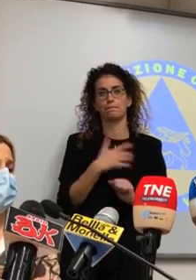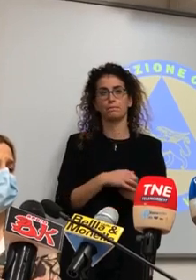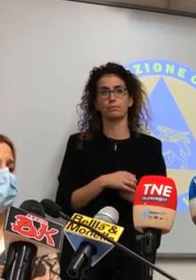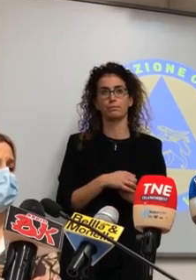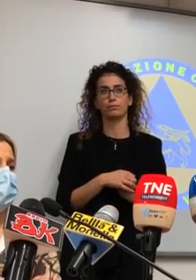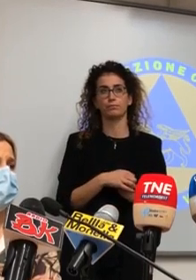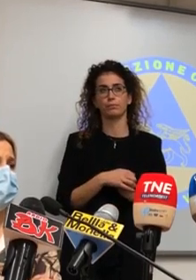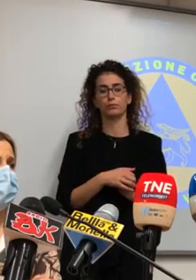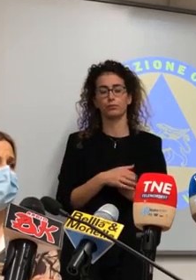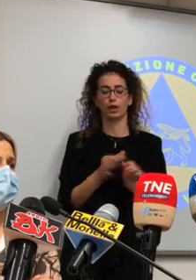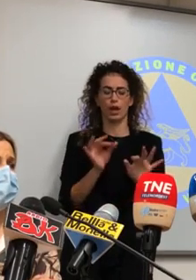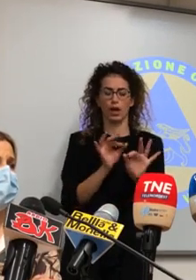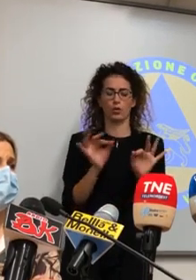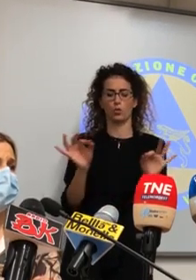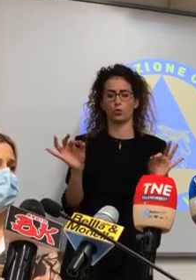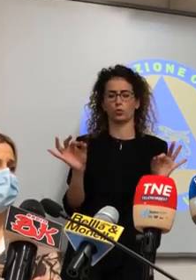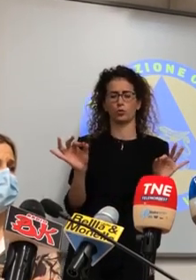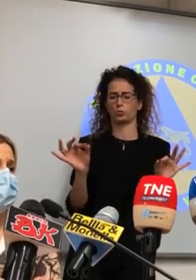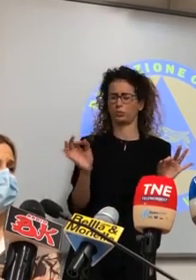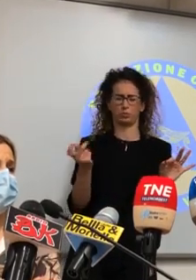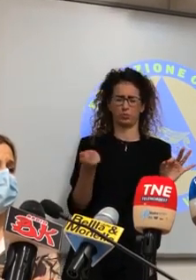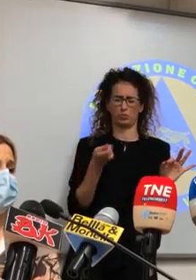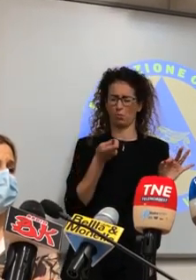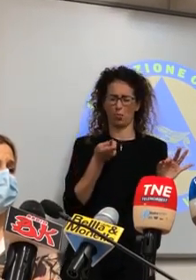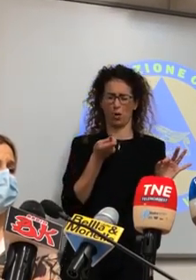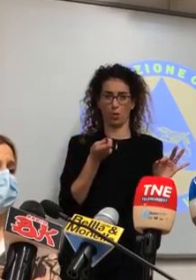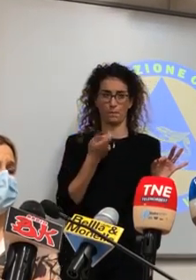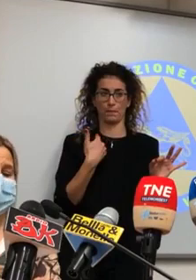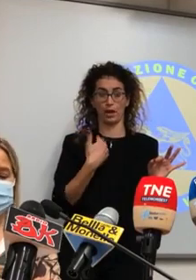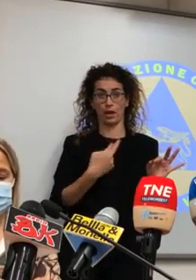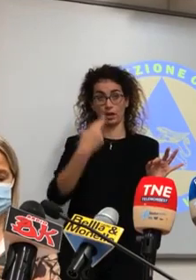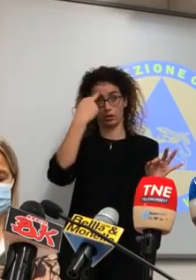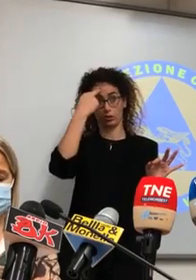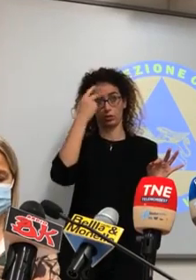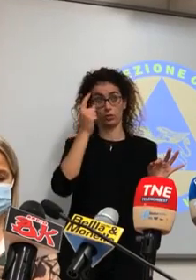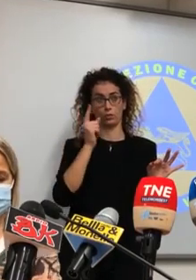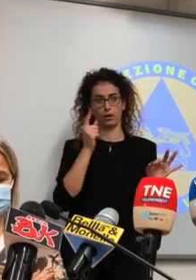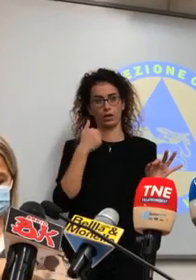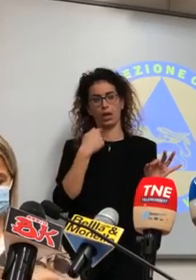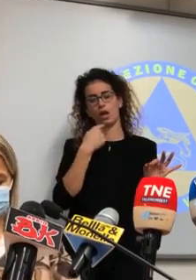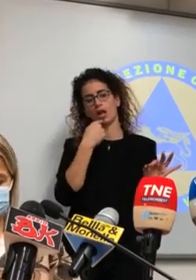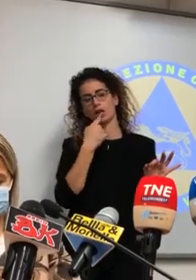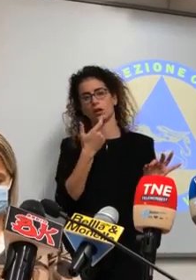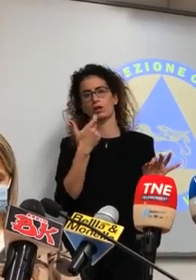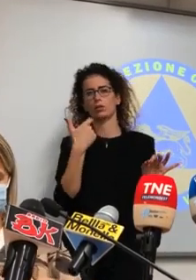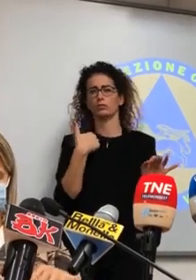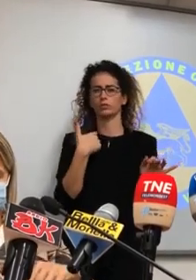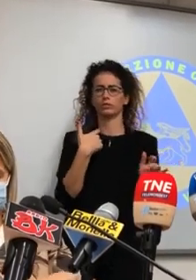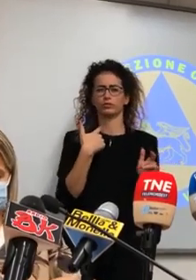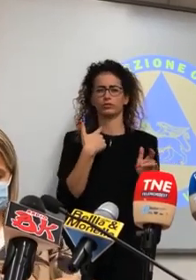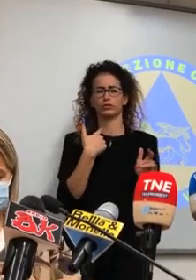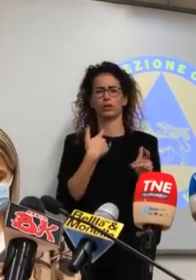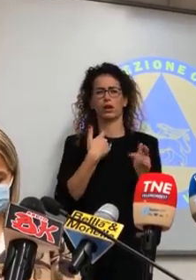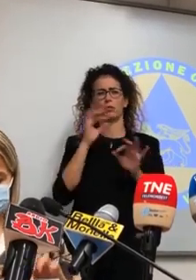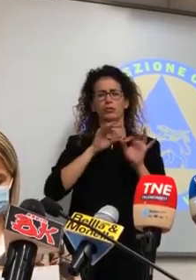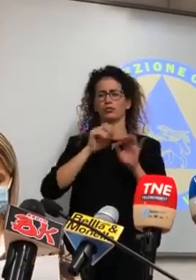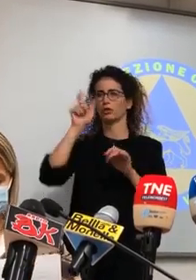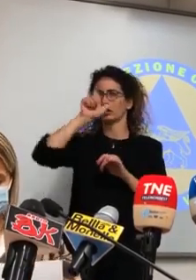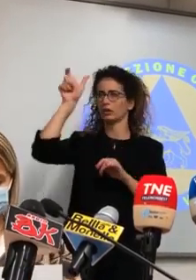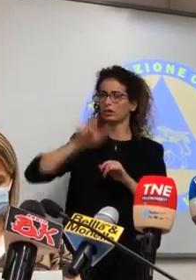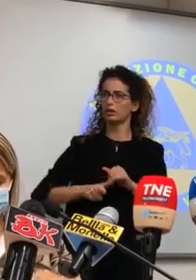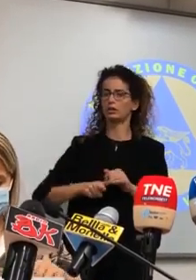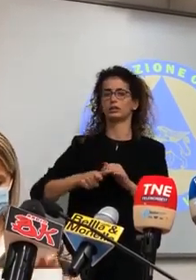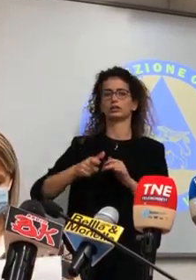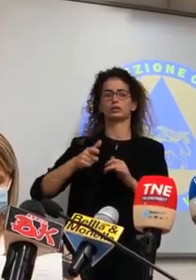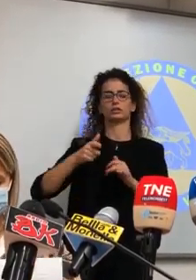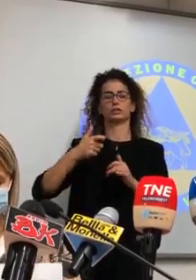diciamo, ma che sono infinitesimali. Vi ricordo che questa regione, lo dico anche perché quando vedo le statistiche nazionali, cioè, a parte il